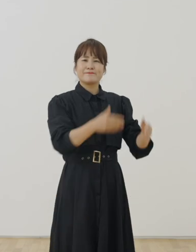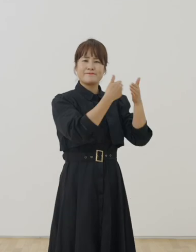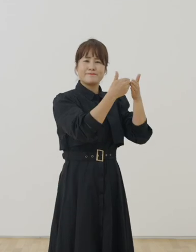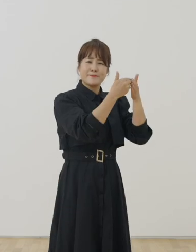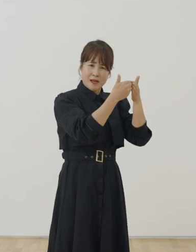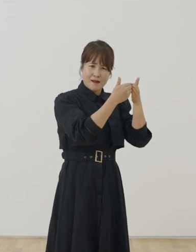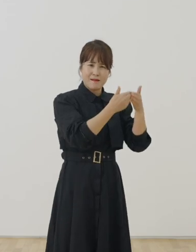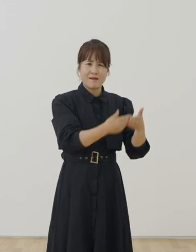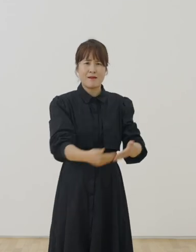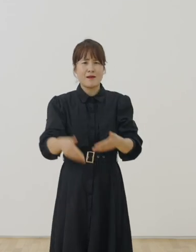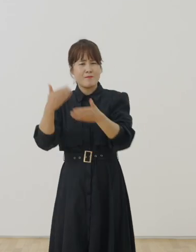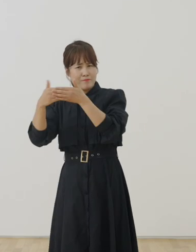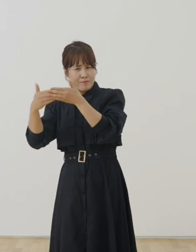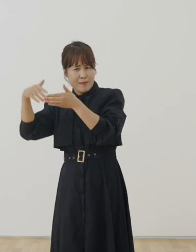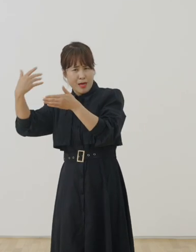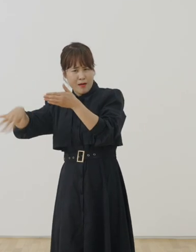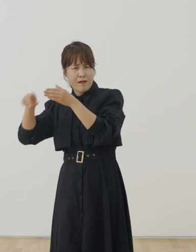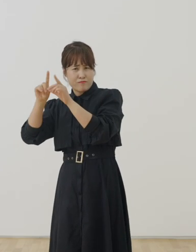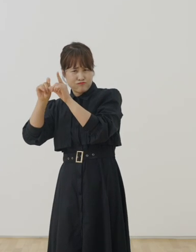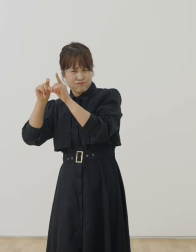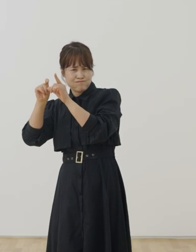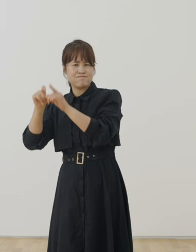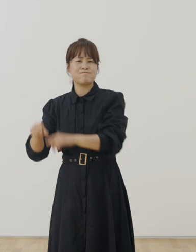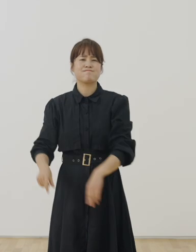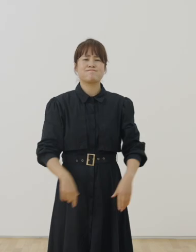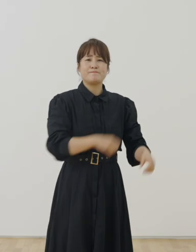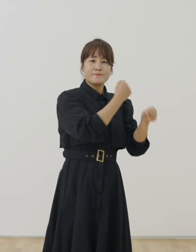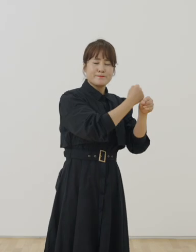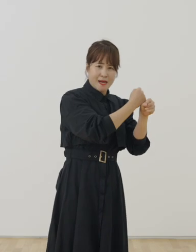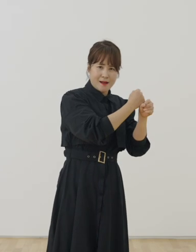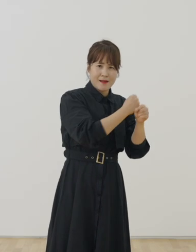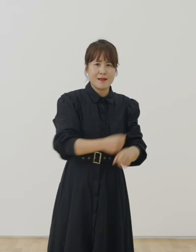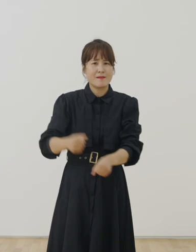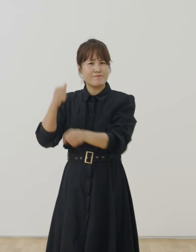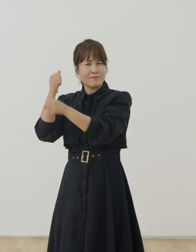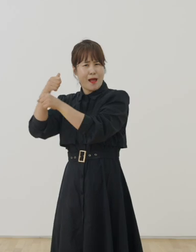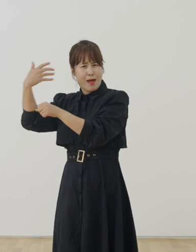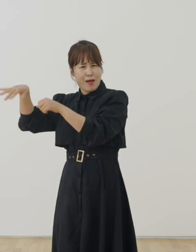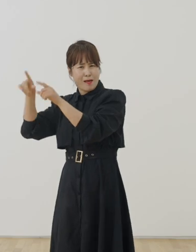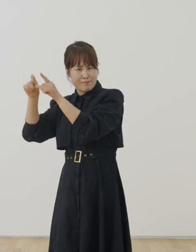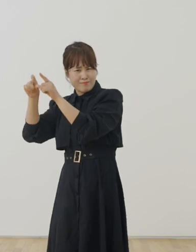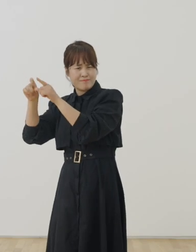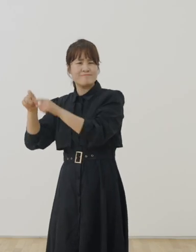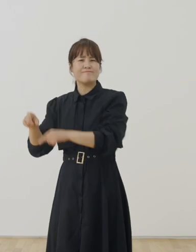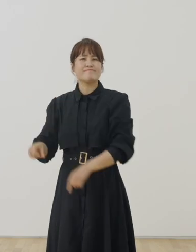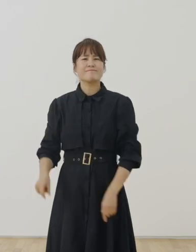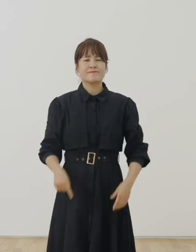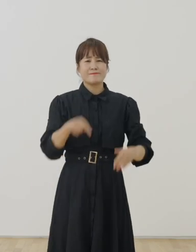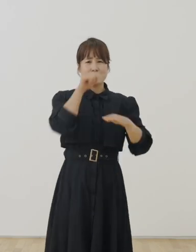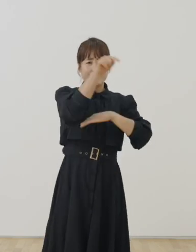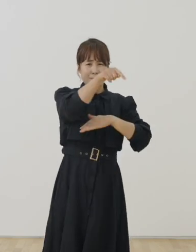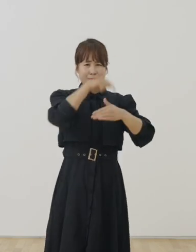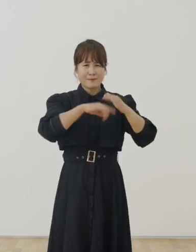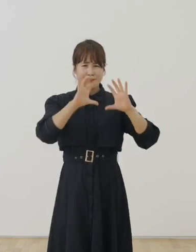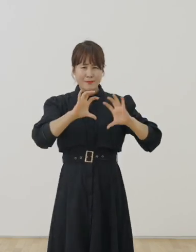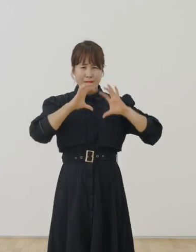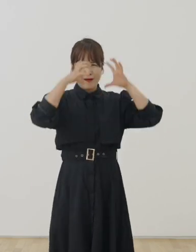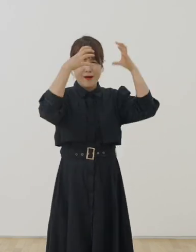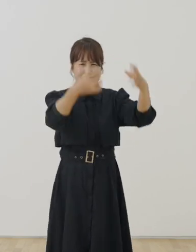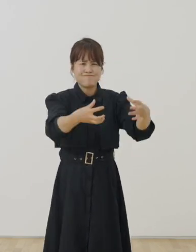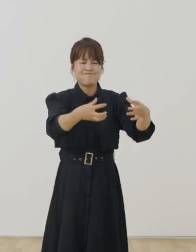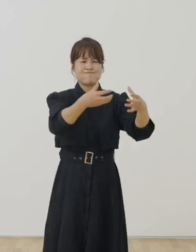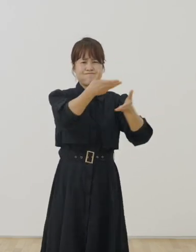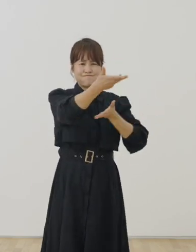그린 부분과 그리지 않은 부분, 만든 것과 만들어지지 않은 것, 내부와